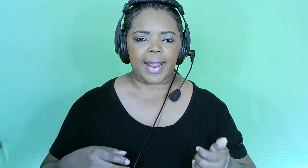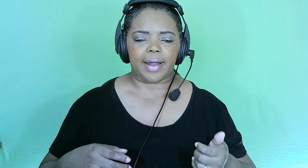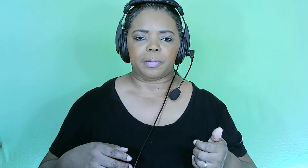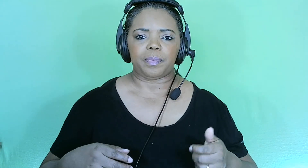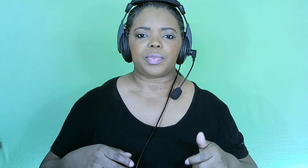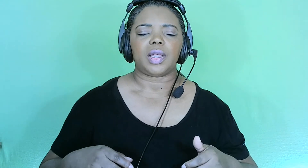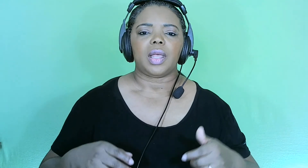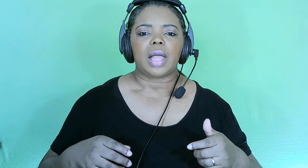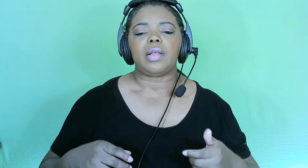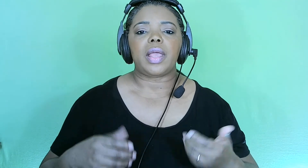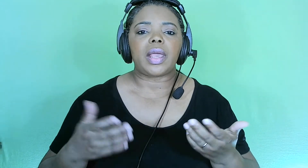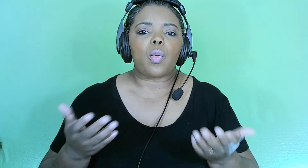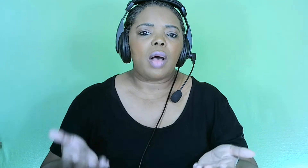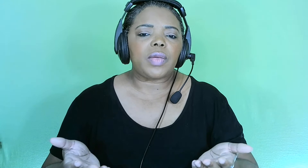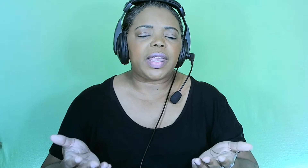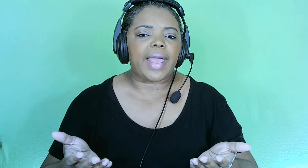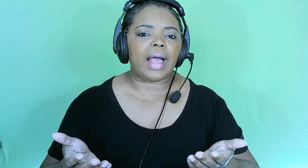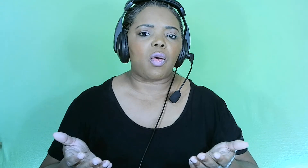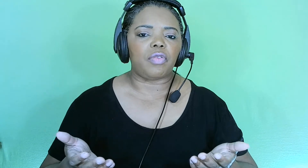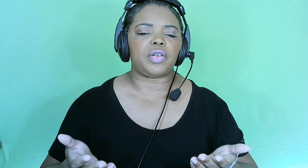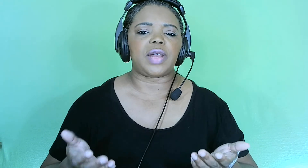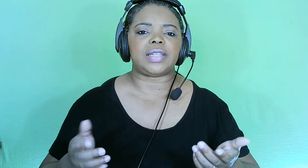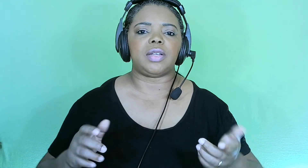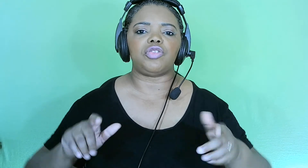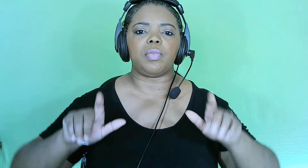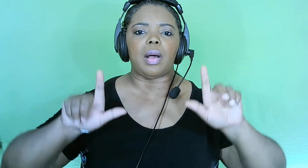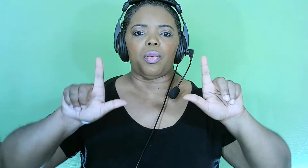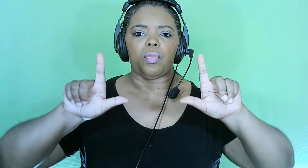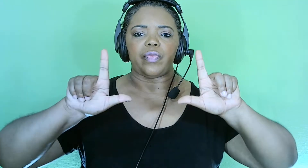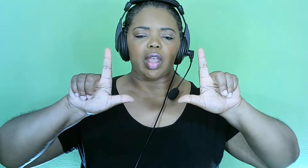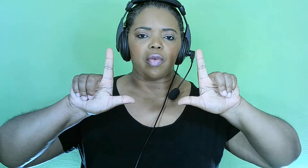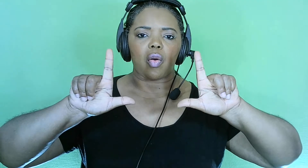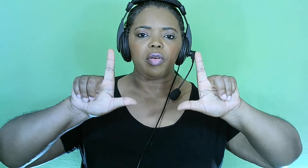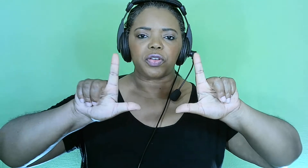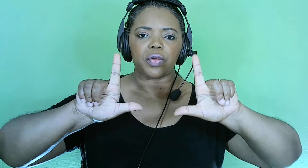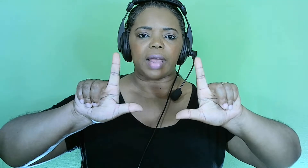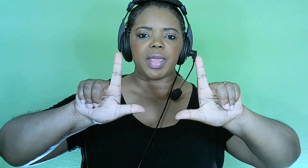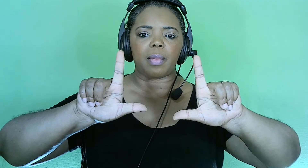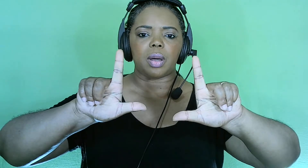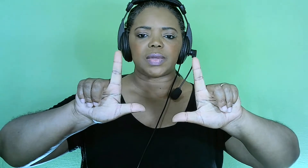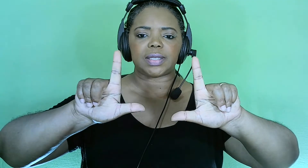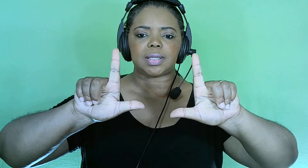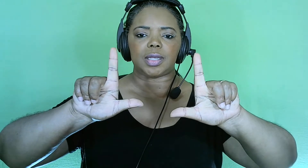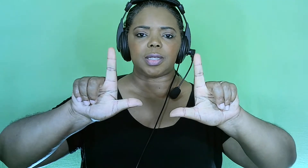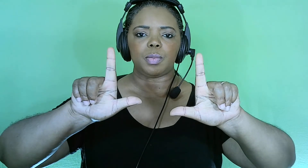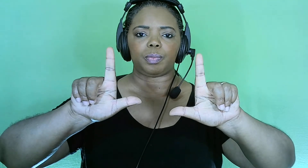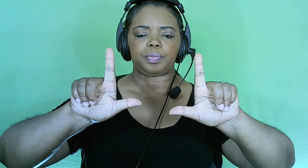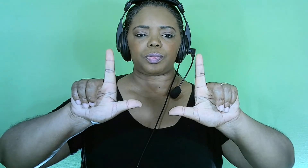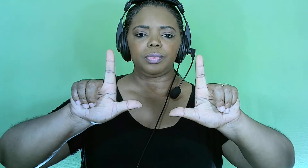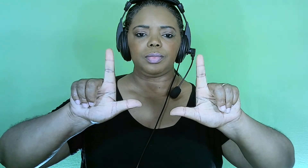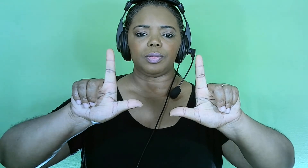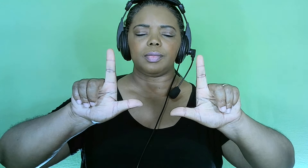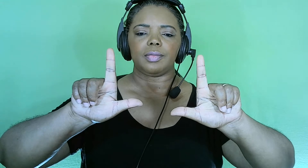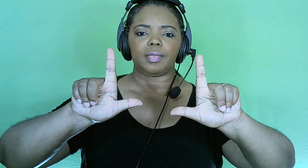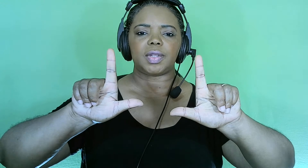trabalhar. E qual que é a configuração de mão? Eu vou configurar minha mão assim,